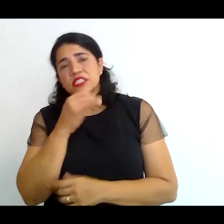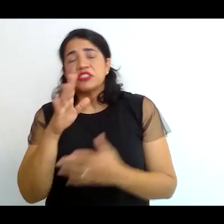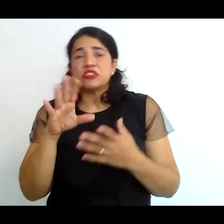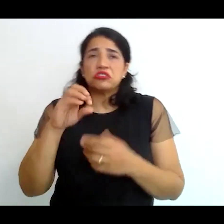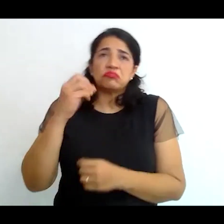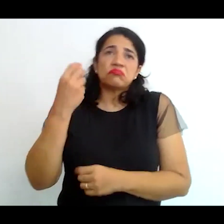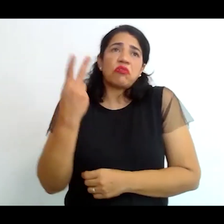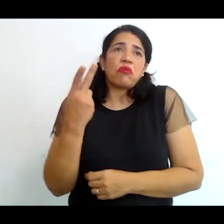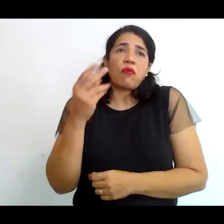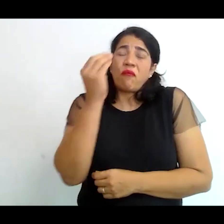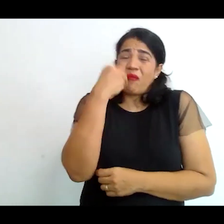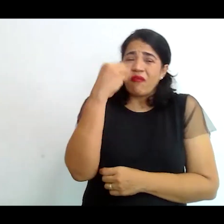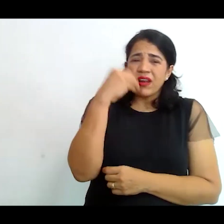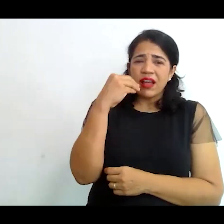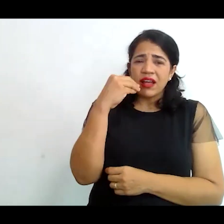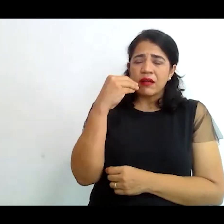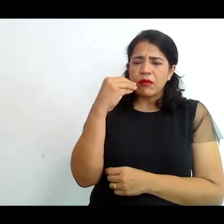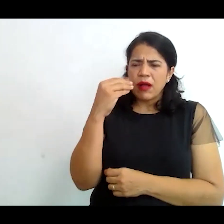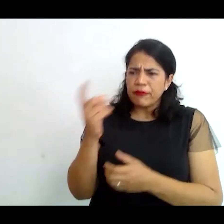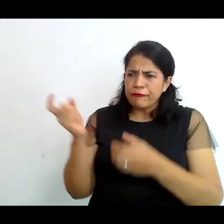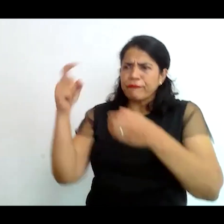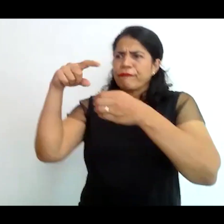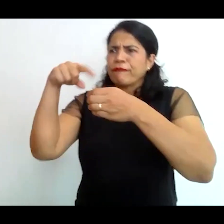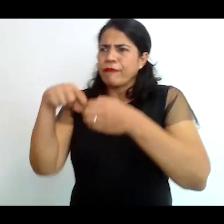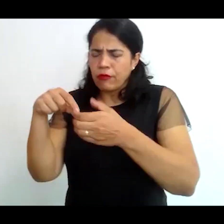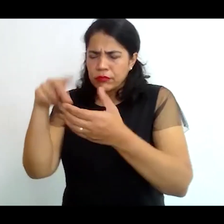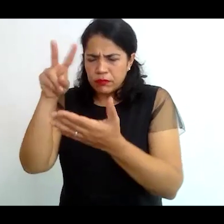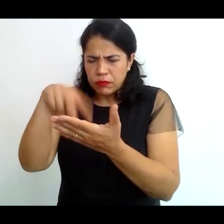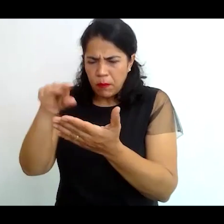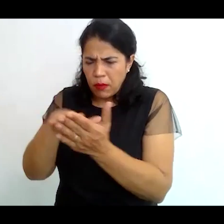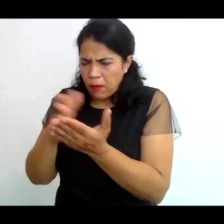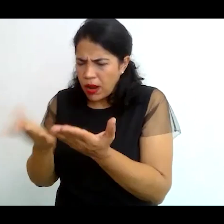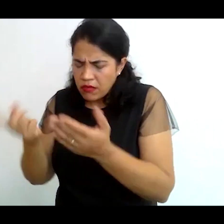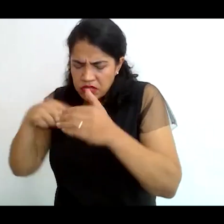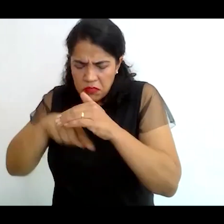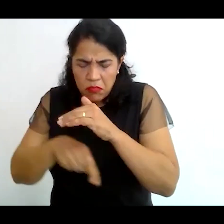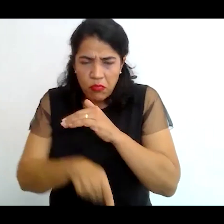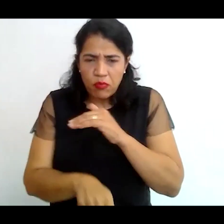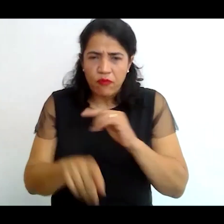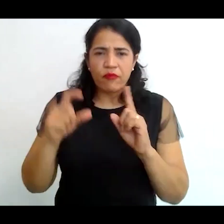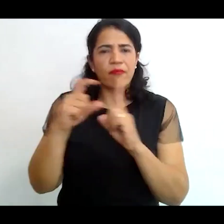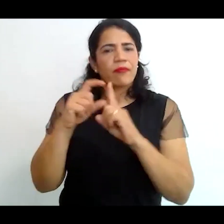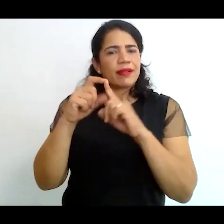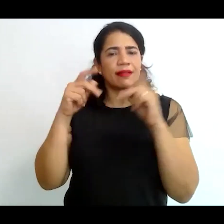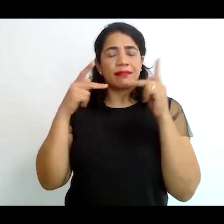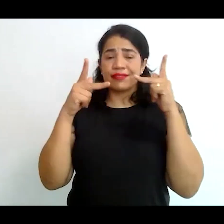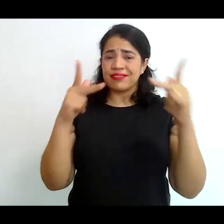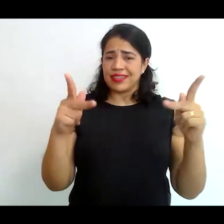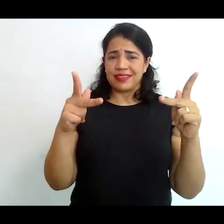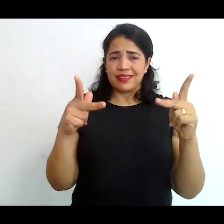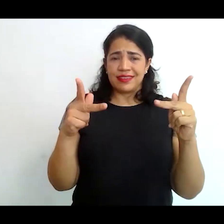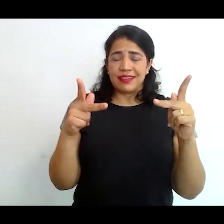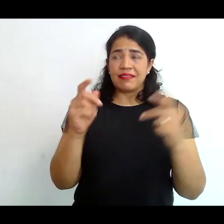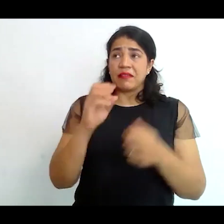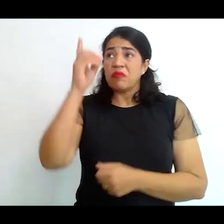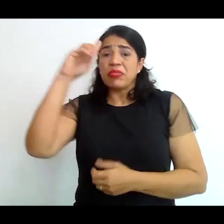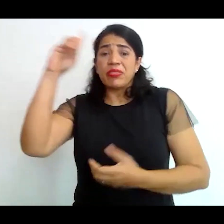Deus quer. Deus quer que a gente viva assim, tá? Ó Senhor